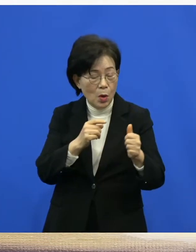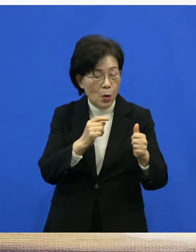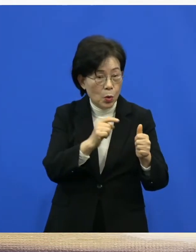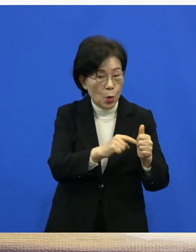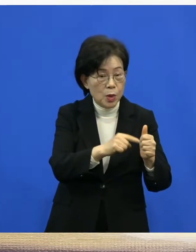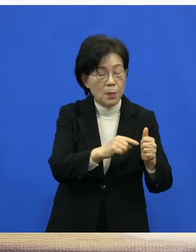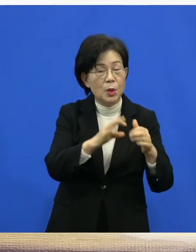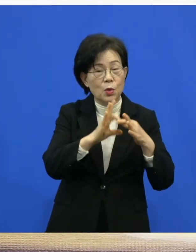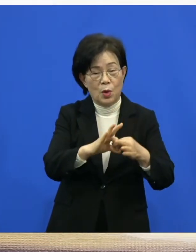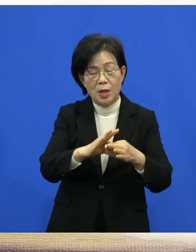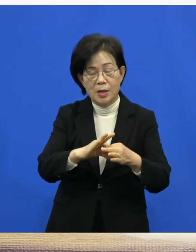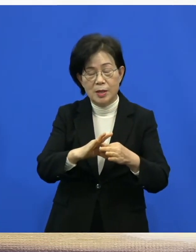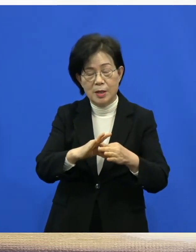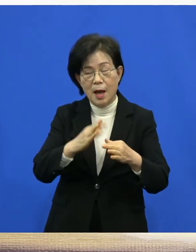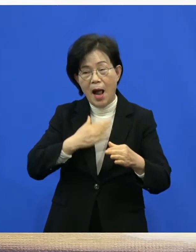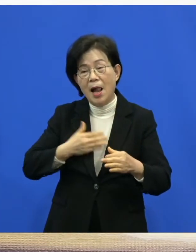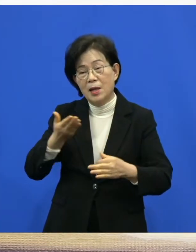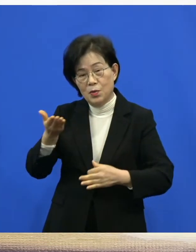통하여.